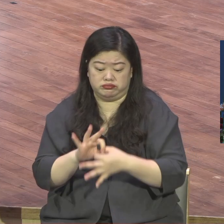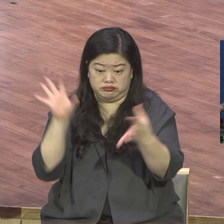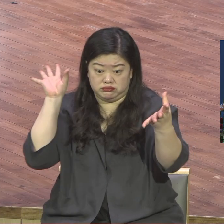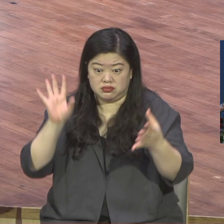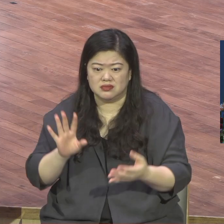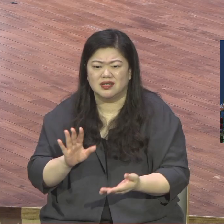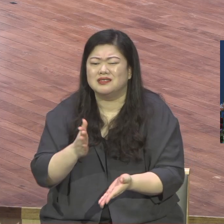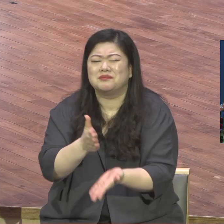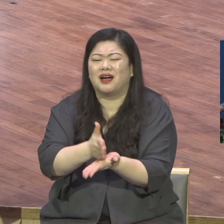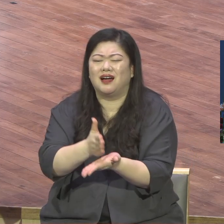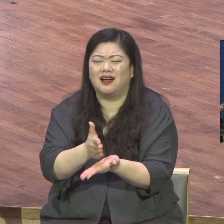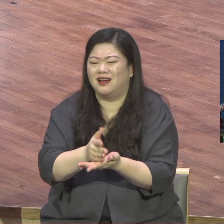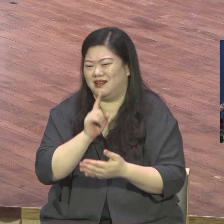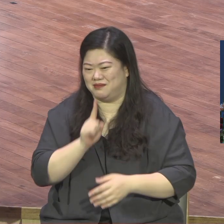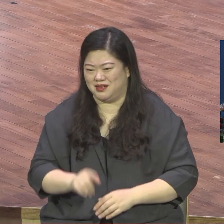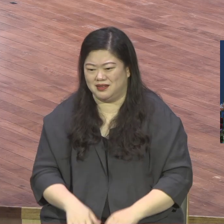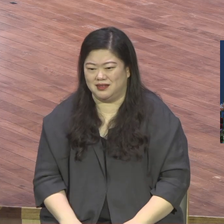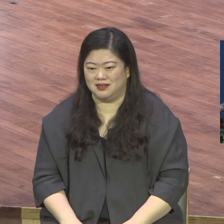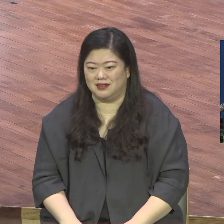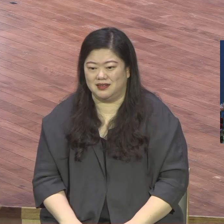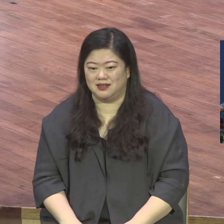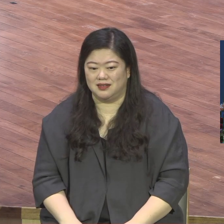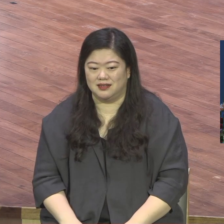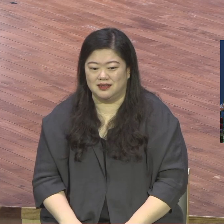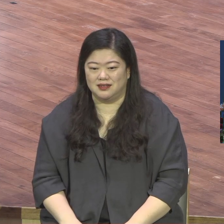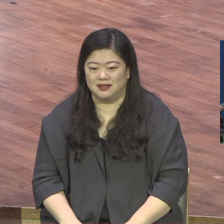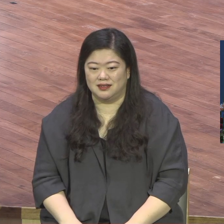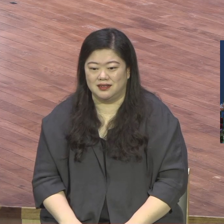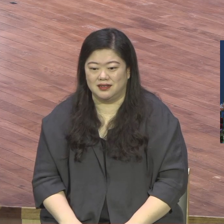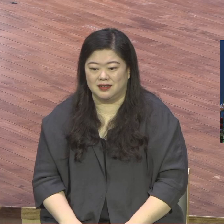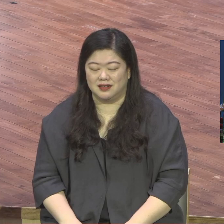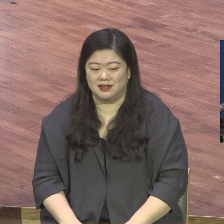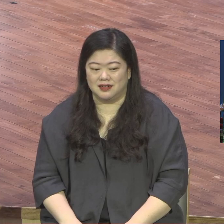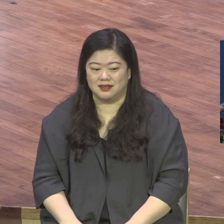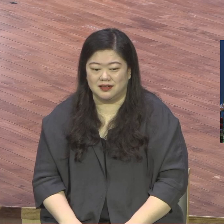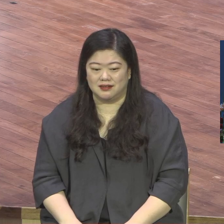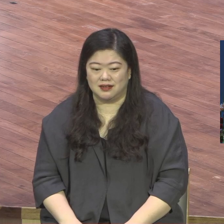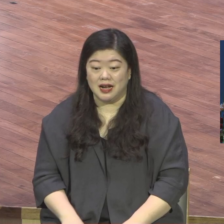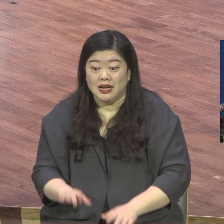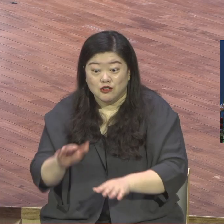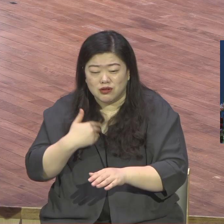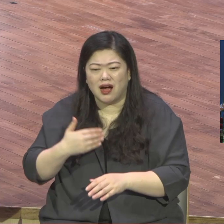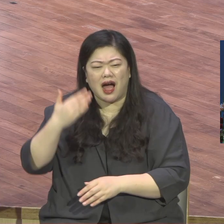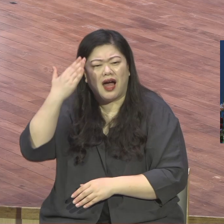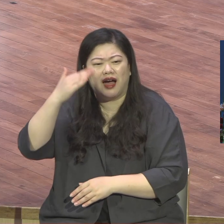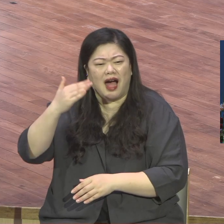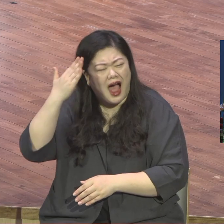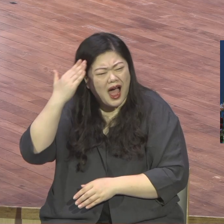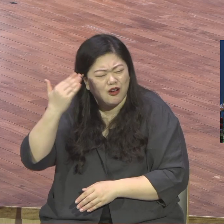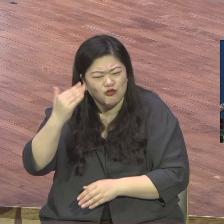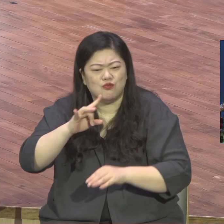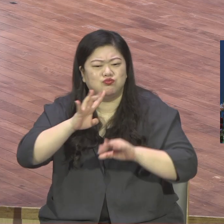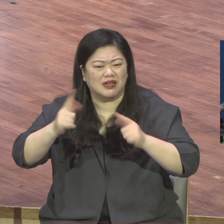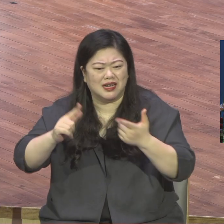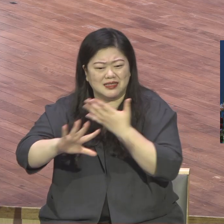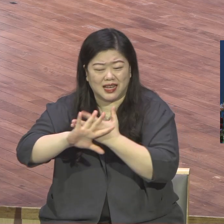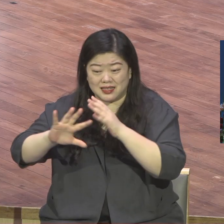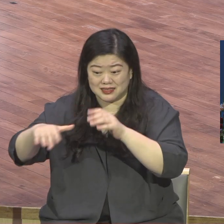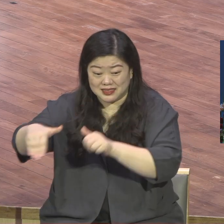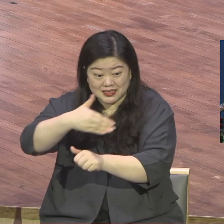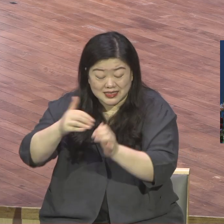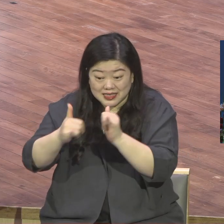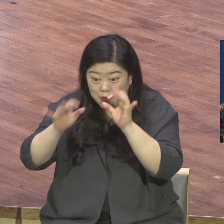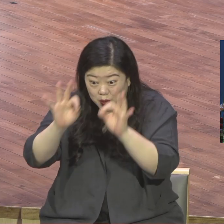그런데 유독 상대방의 기쁨에 대해서는 상대방의 축복을 받아서 막 응답을